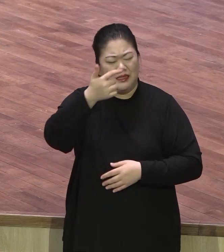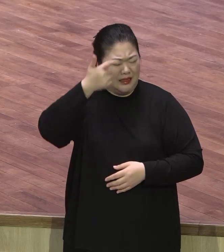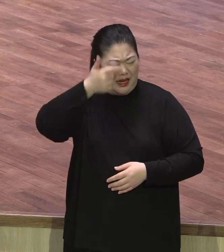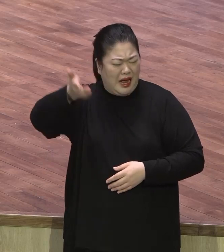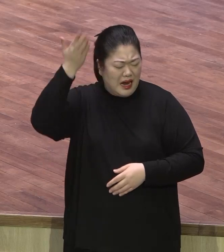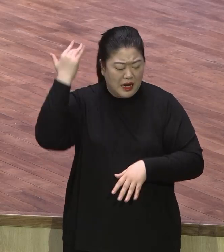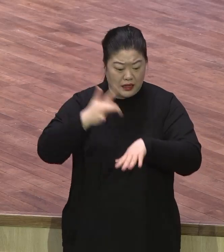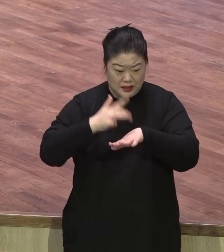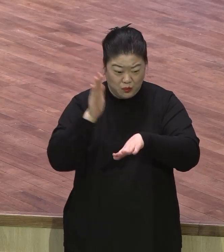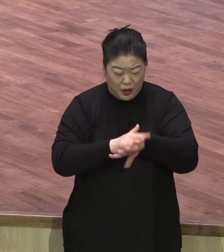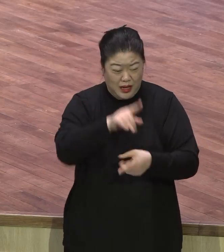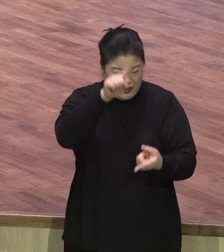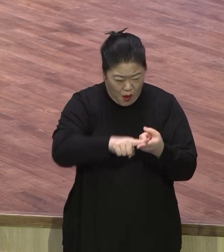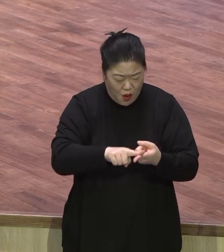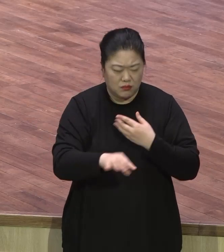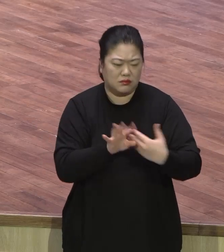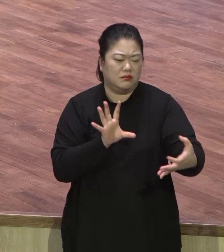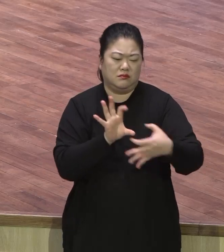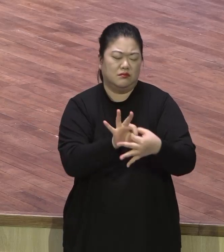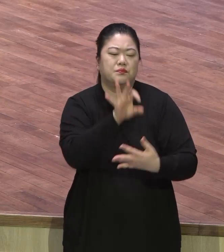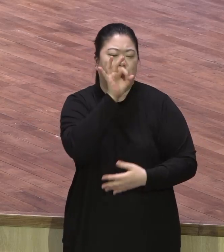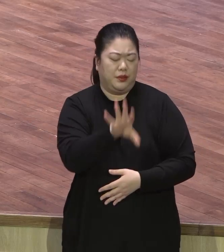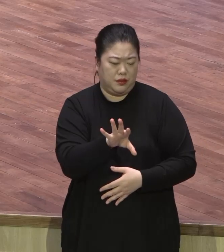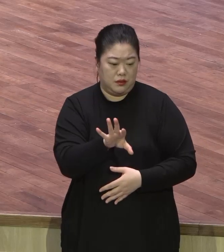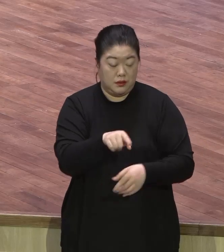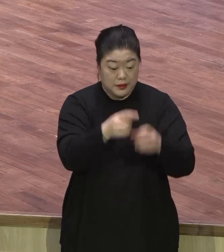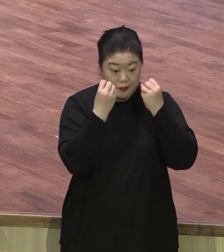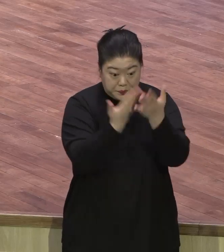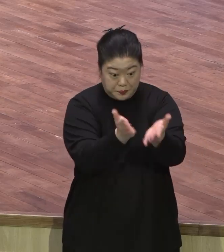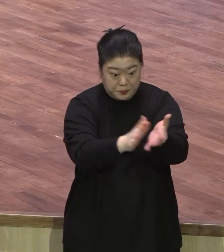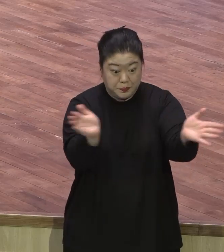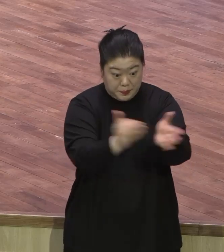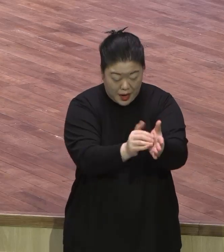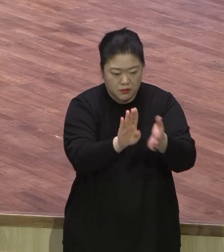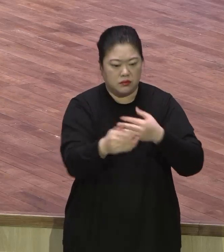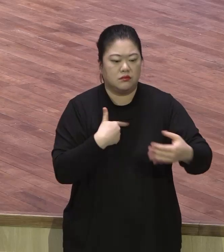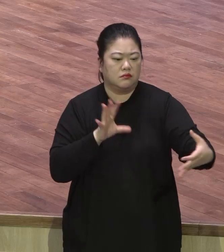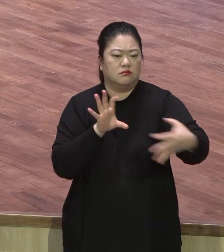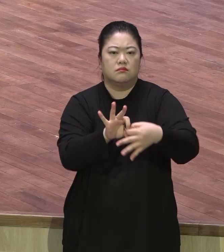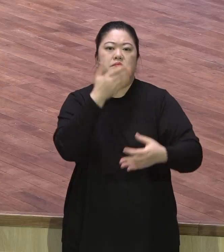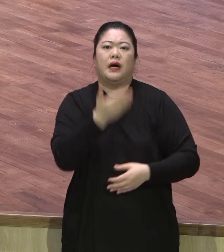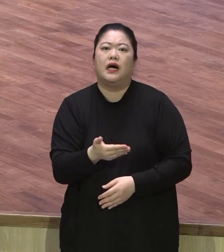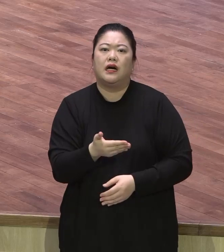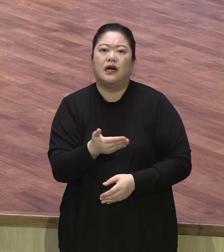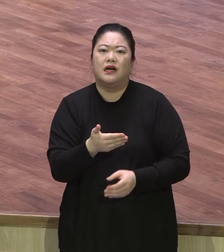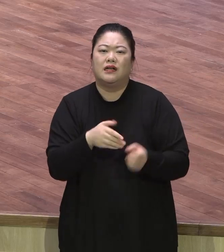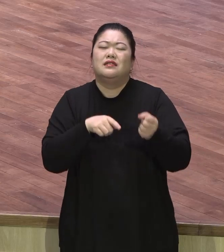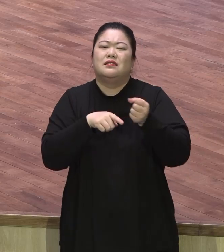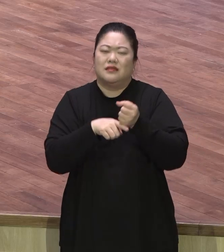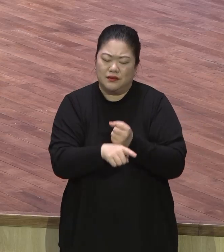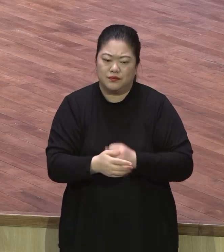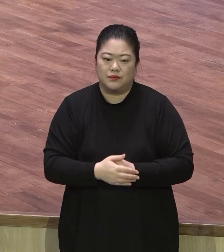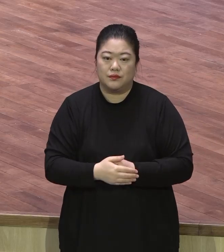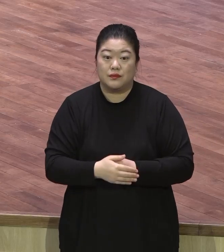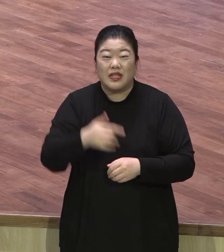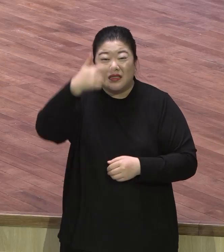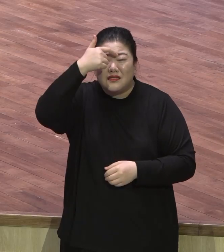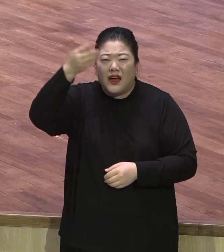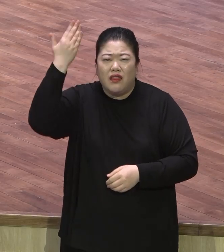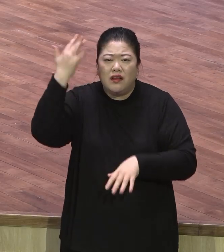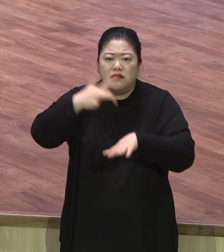예틀. 이스라엘 백성들의 예틀이 뭐예요? 이스라엘 백성들의 예틀은 노예의 근성이에요.